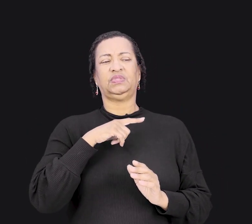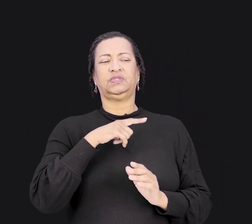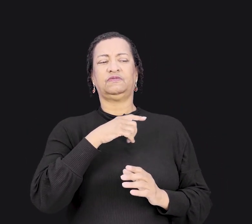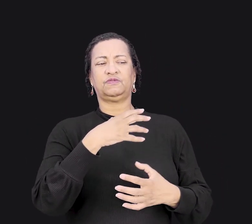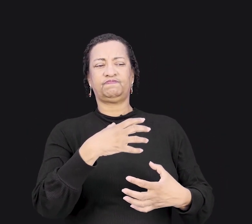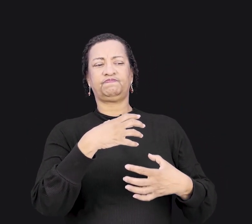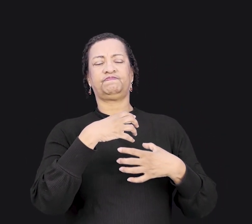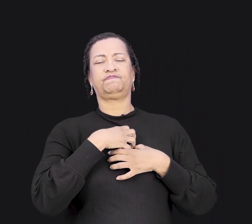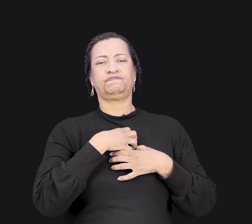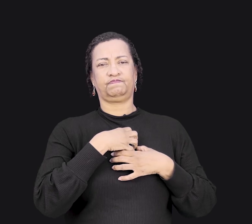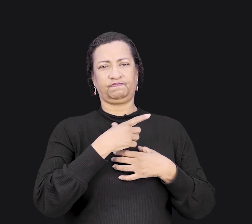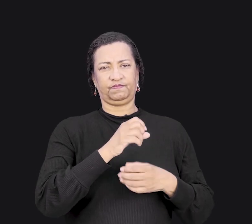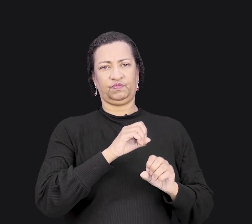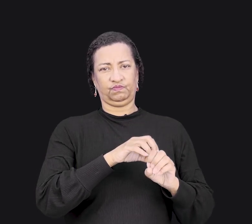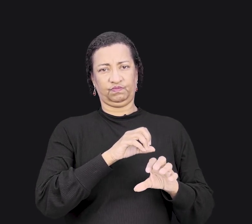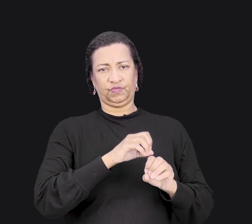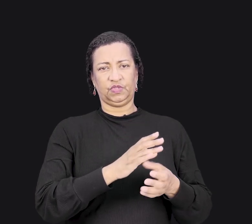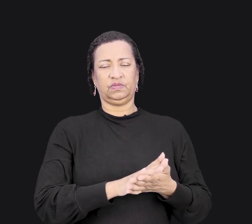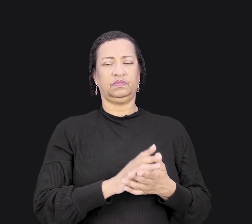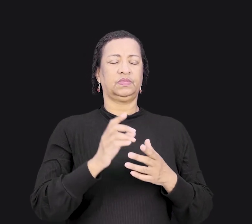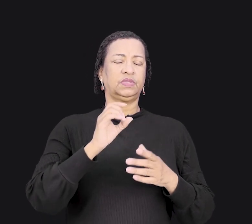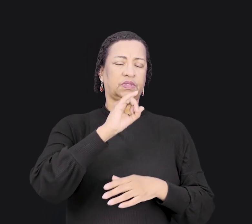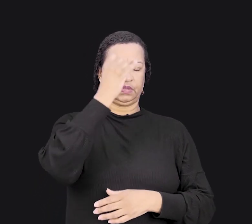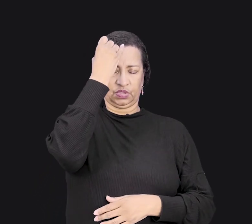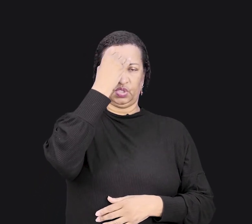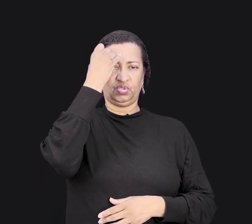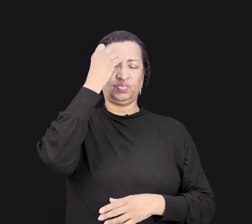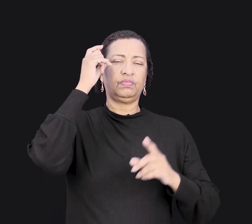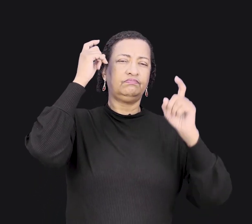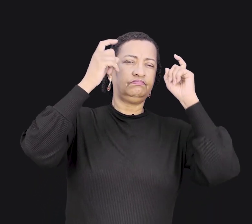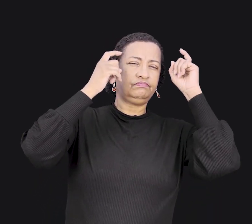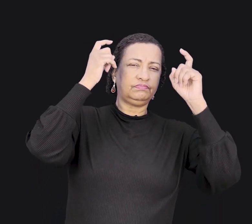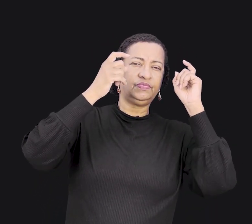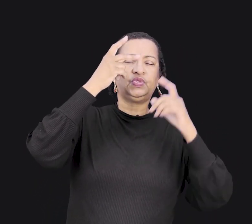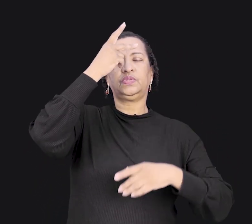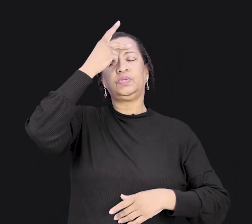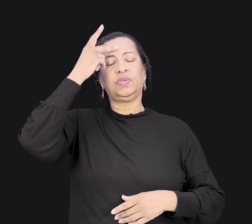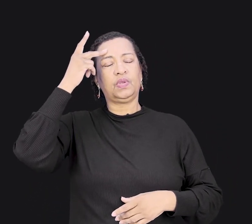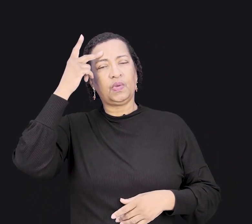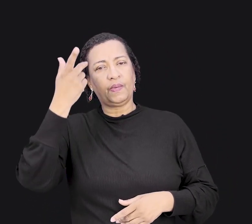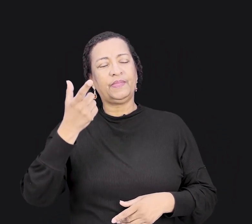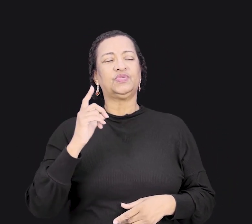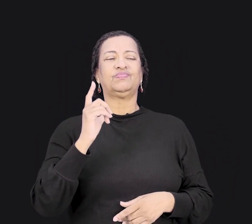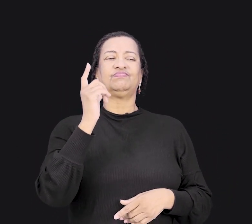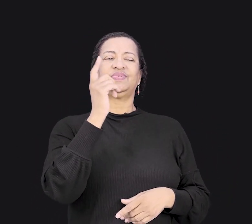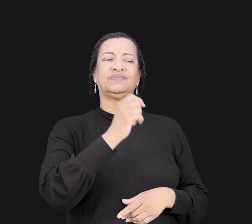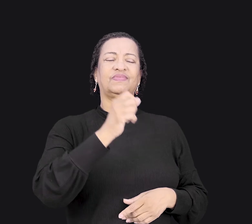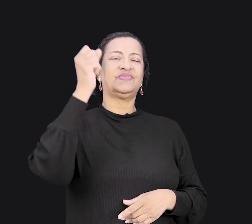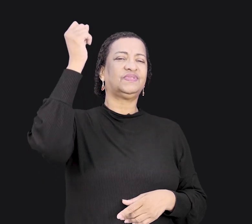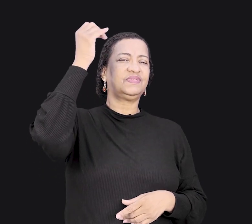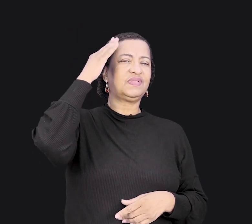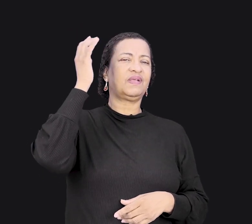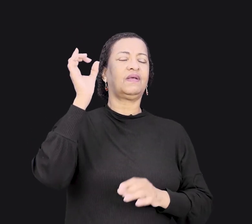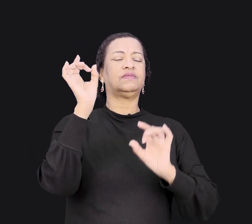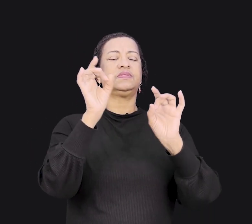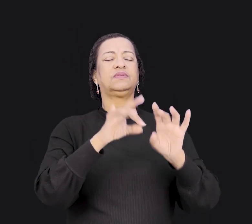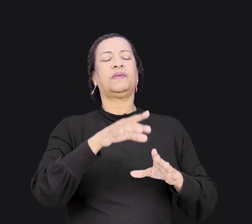ele. Judas estava preocupado com aqueles que pareciam estar saindo da graça ou largando a fé, provavelmente por causa